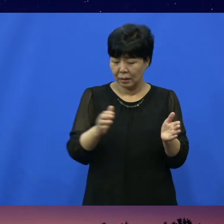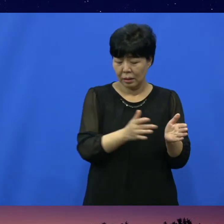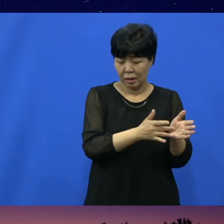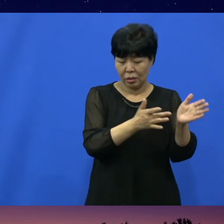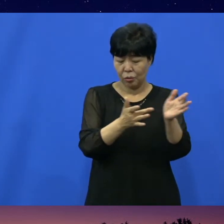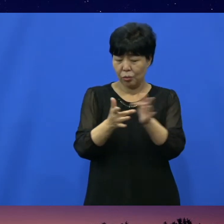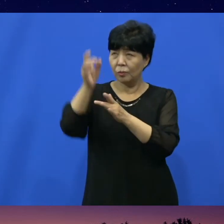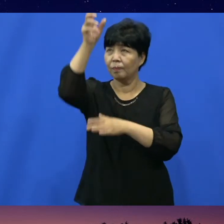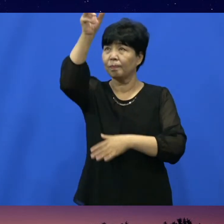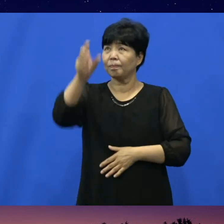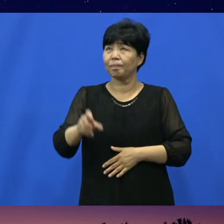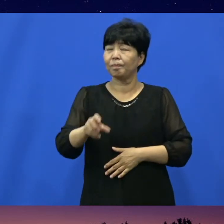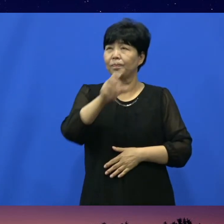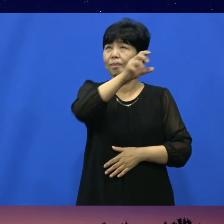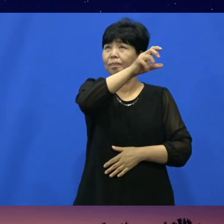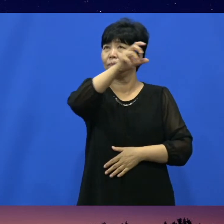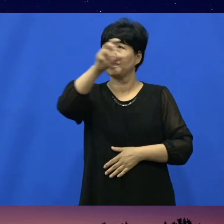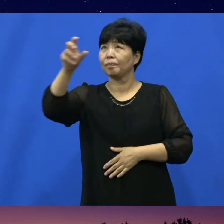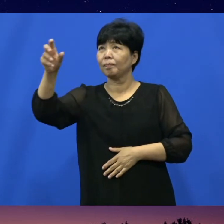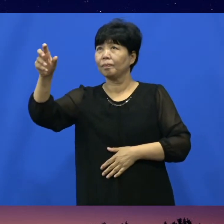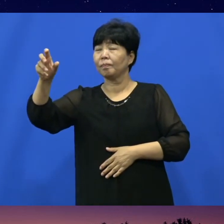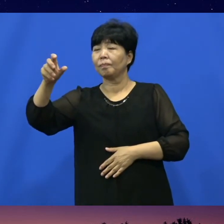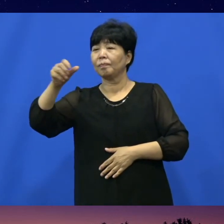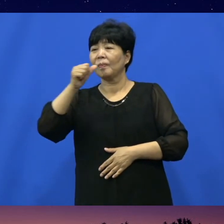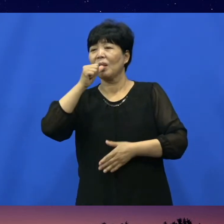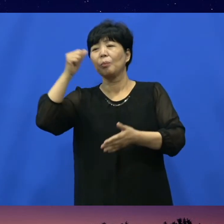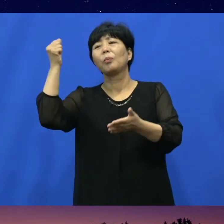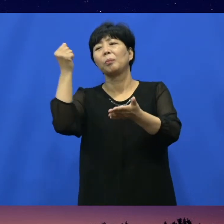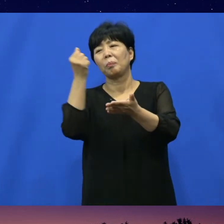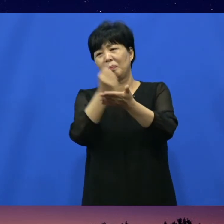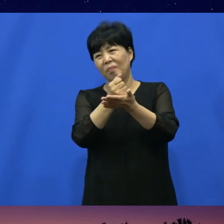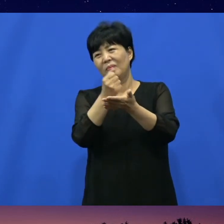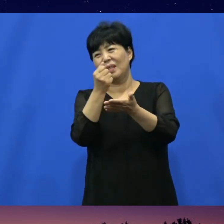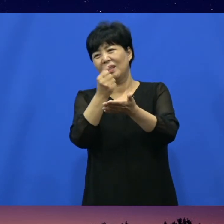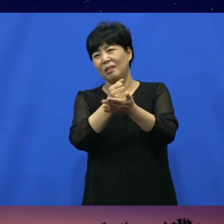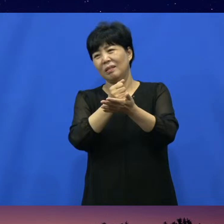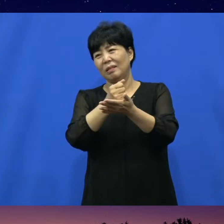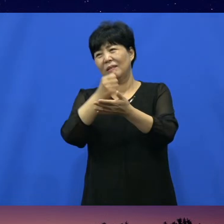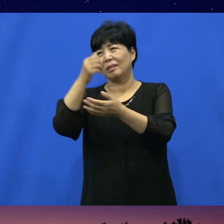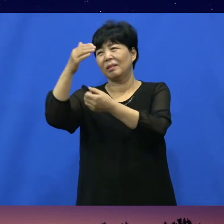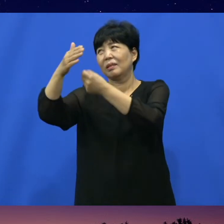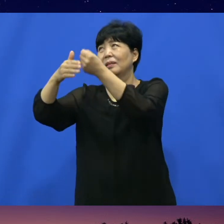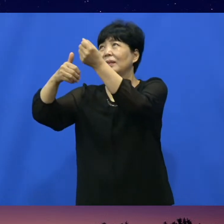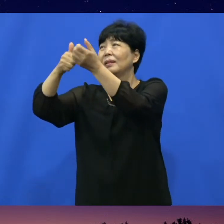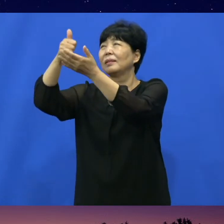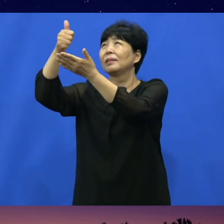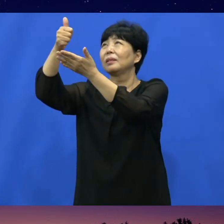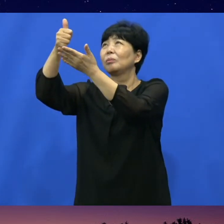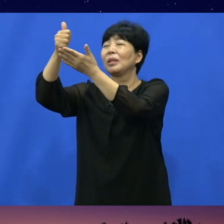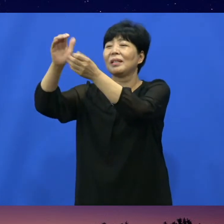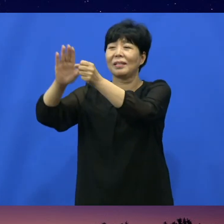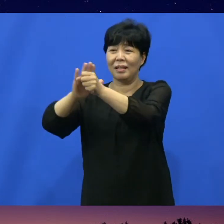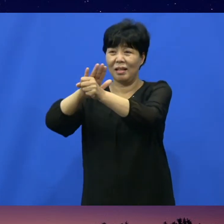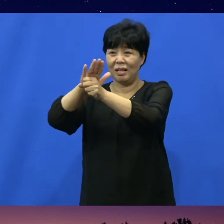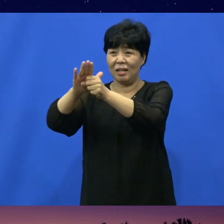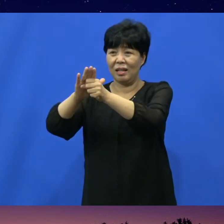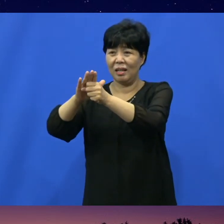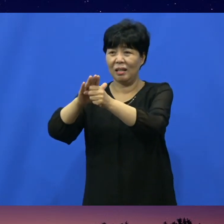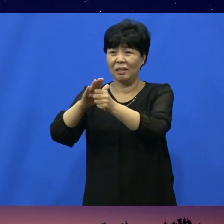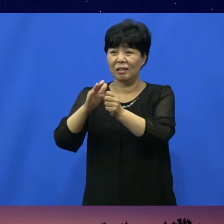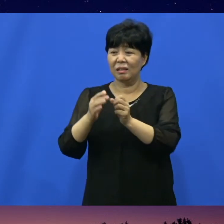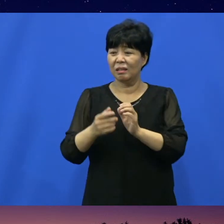십자가에 아끼지 아니하시고 매달기까지 하시며 사랑하신 그 사랑을 거절한다는 것.